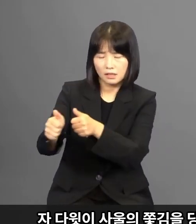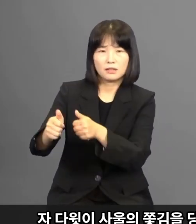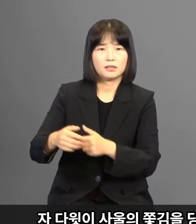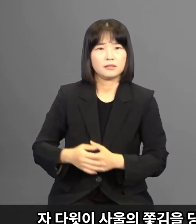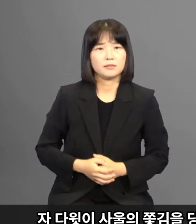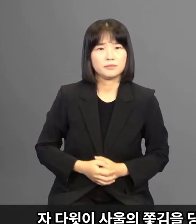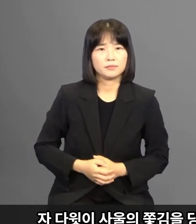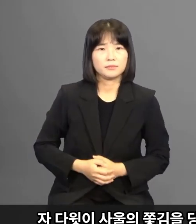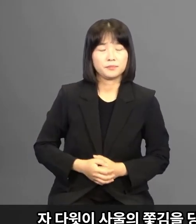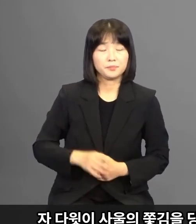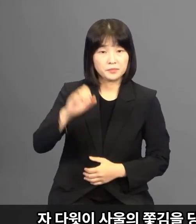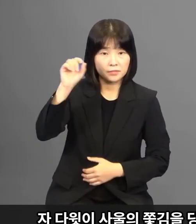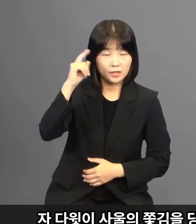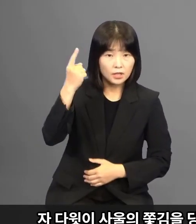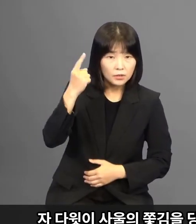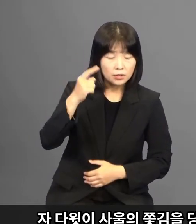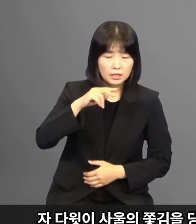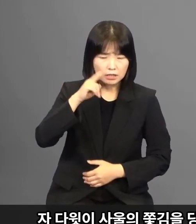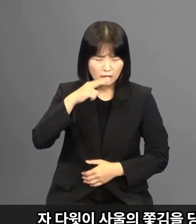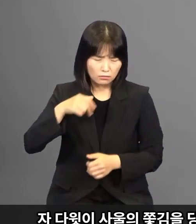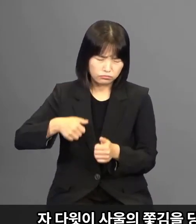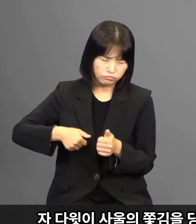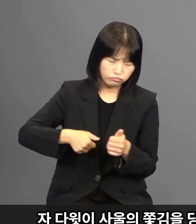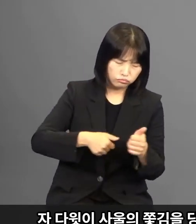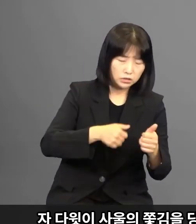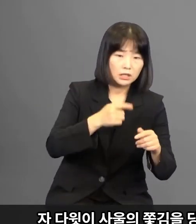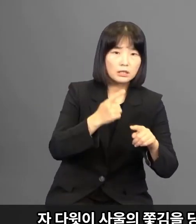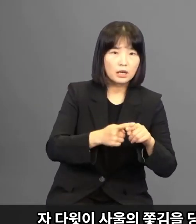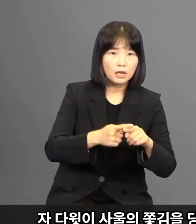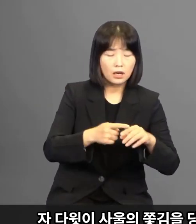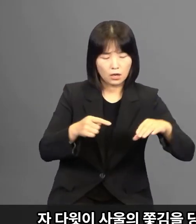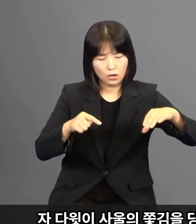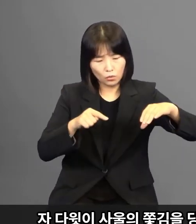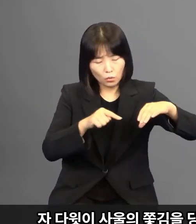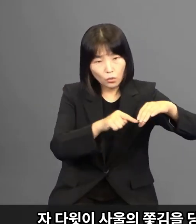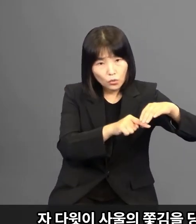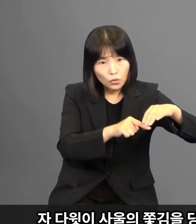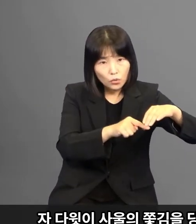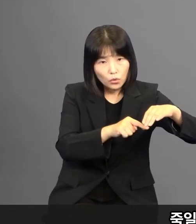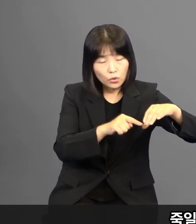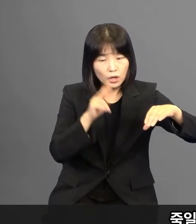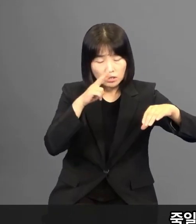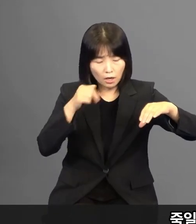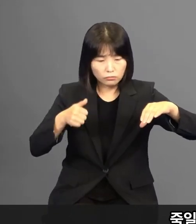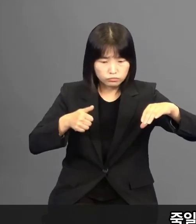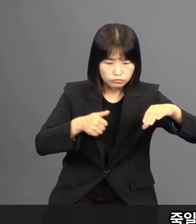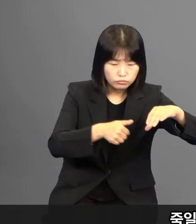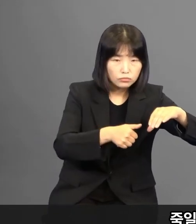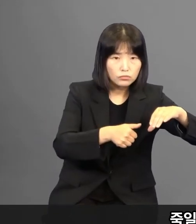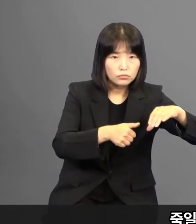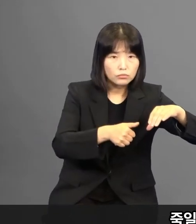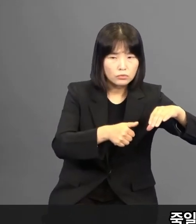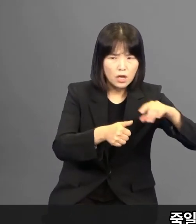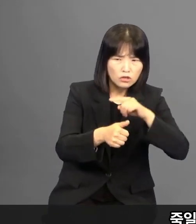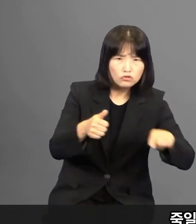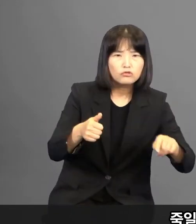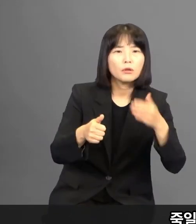다윗이 사울의 쫓김을 당하다가 한 동굴에서 사울이 들어옵니다. 죽을 기회가 있었어요.